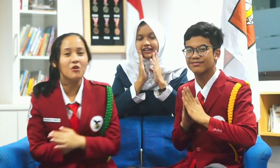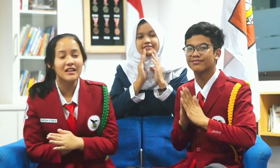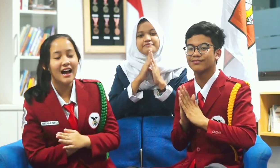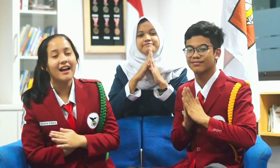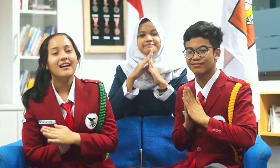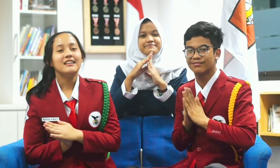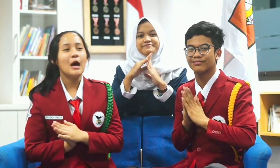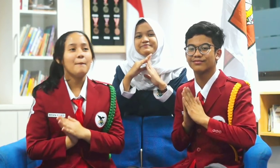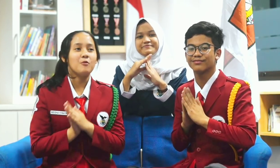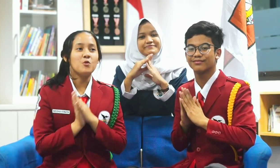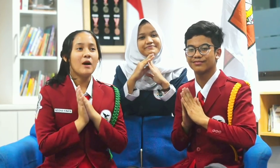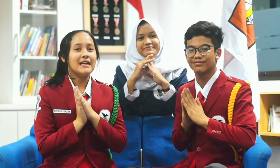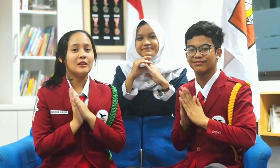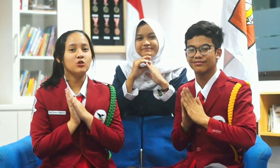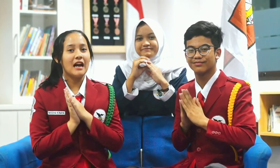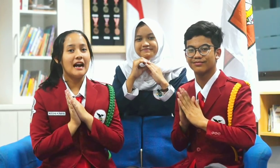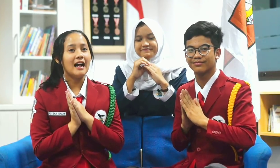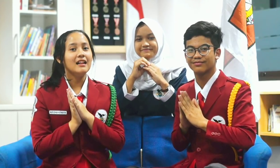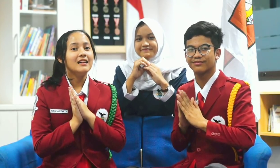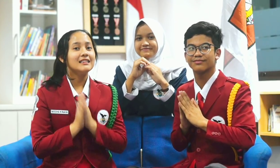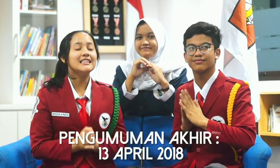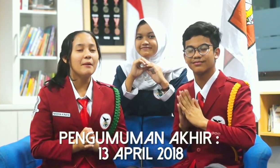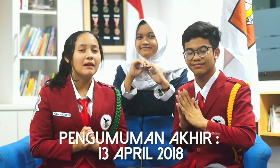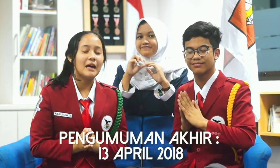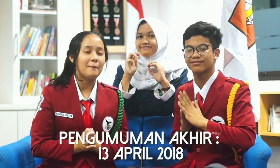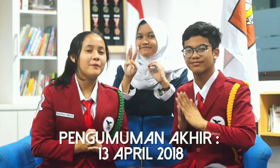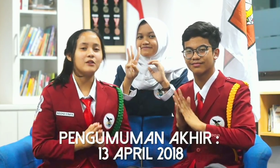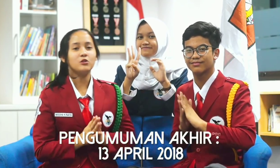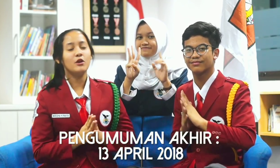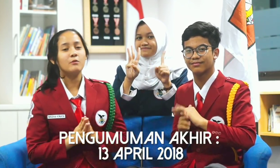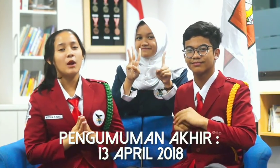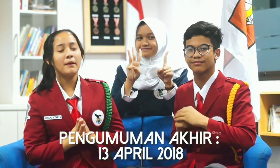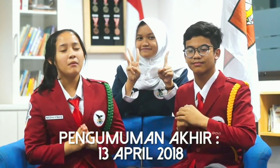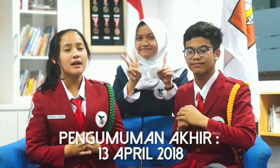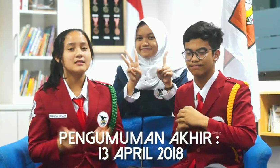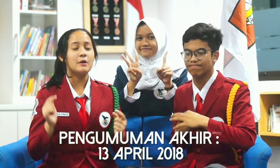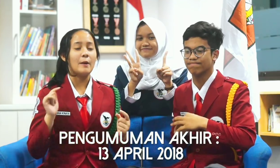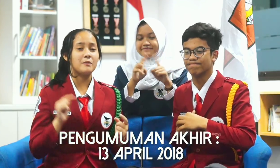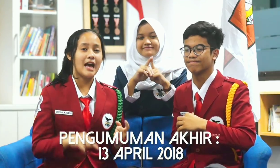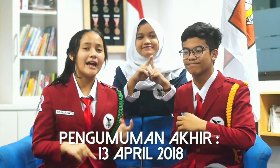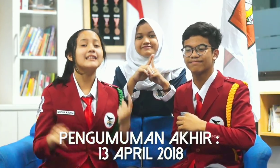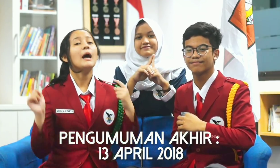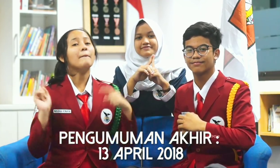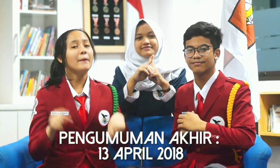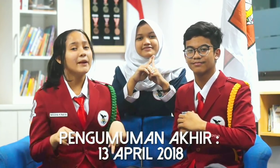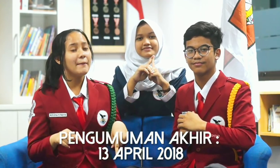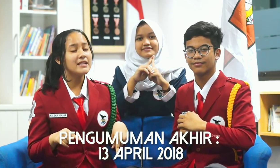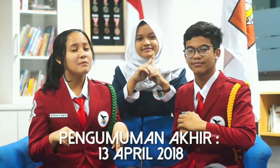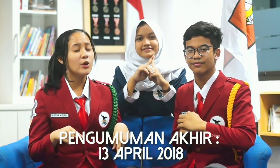enggak? Nah, pengumumannya itu tanggal 13 April 2018 di website